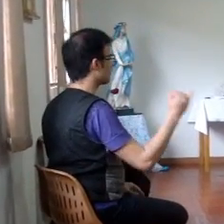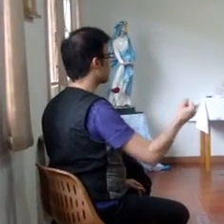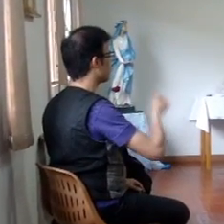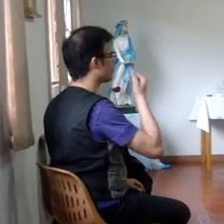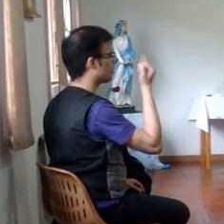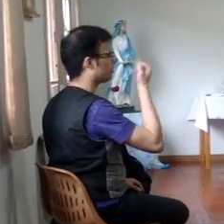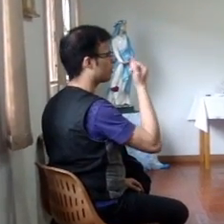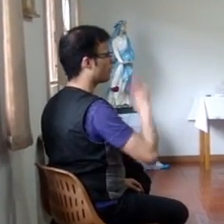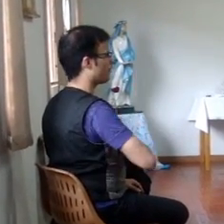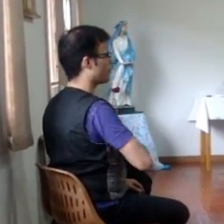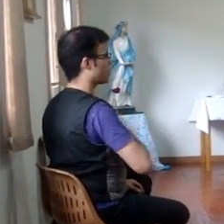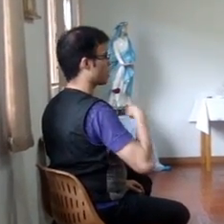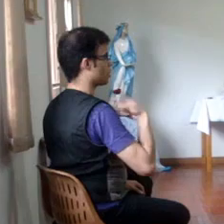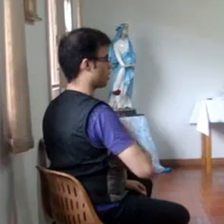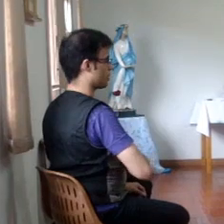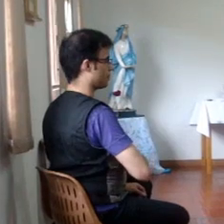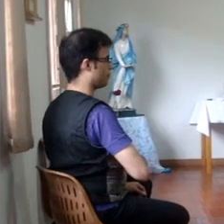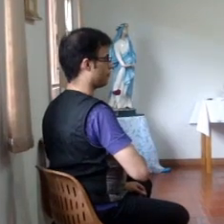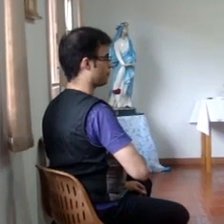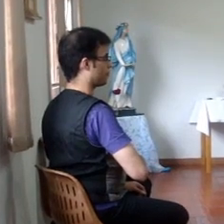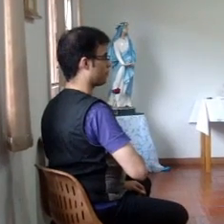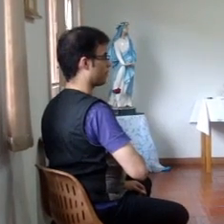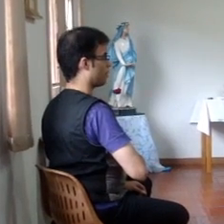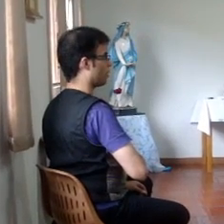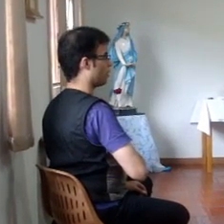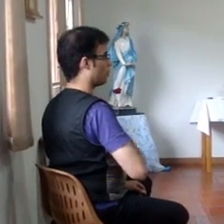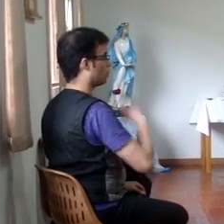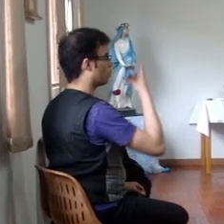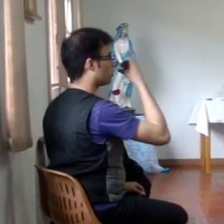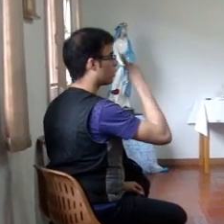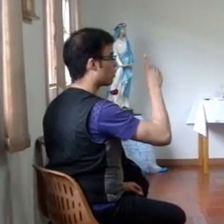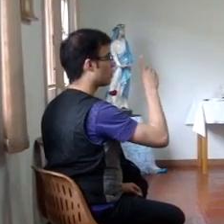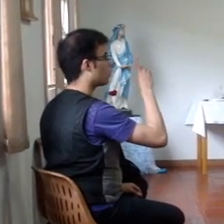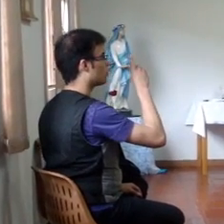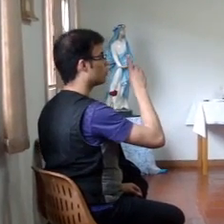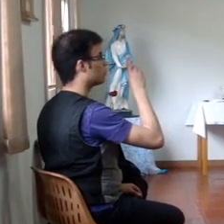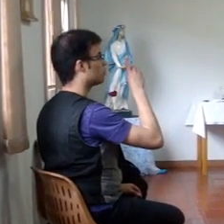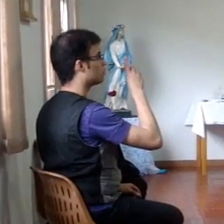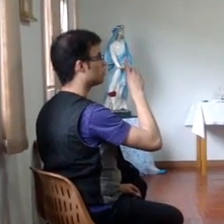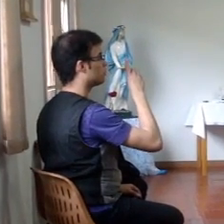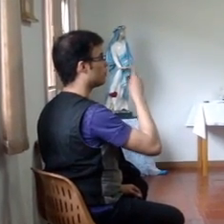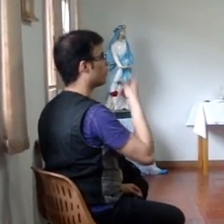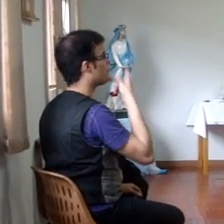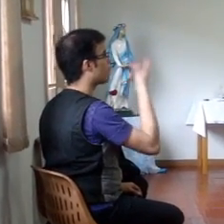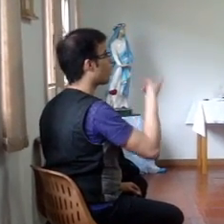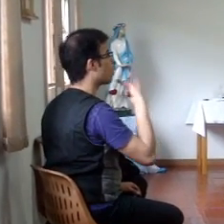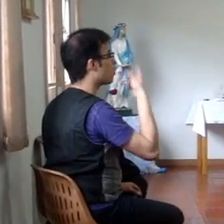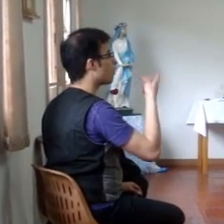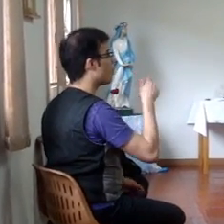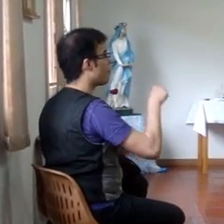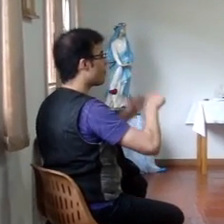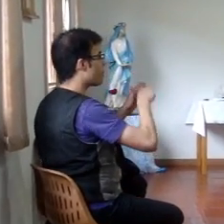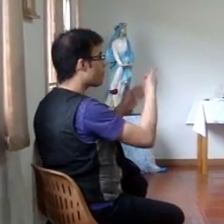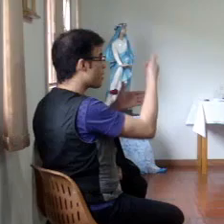falando, e Yahvé está falando, para os sacerdotes na primeira leitura. E Yahvé